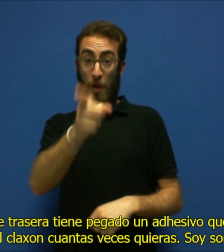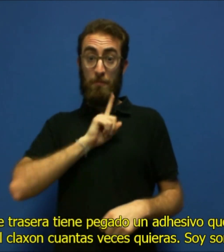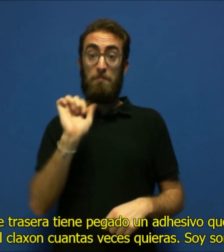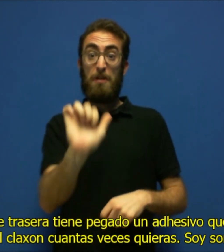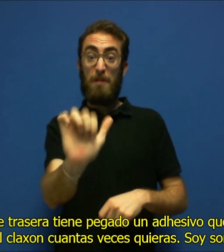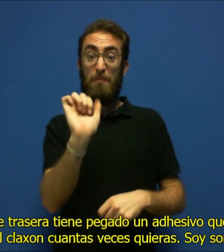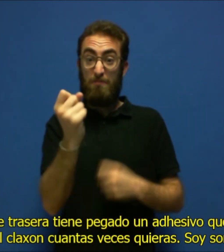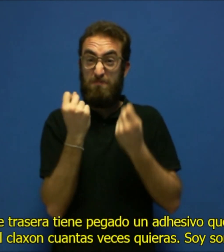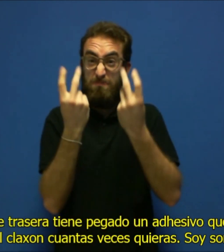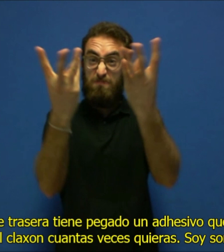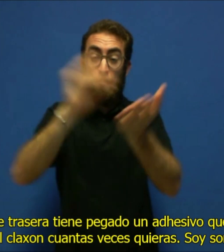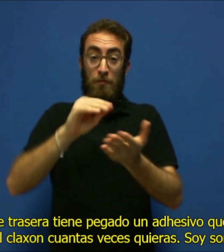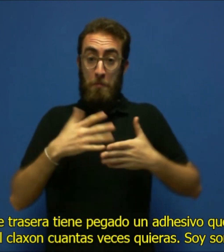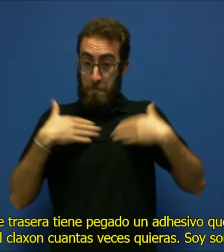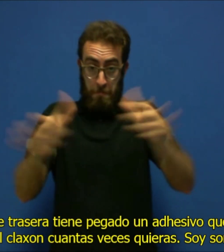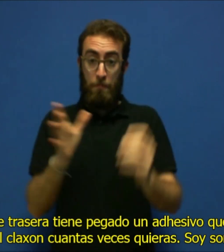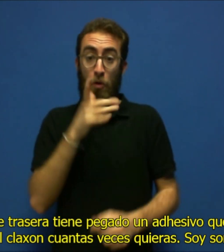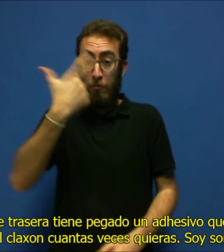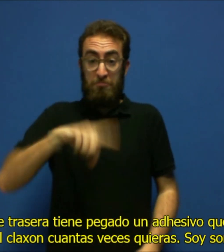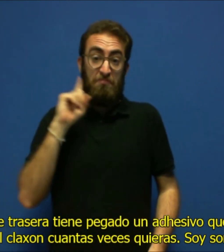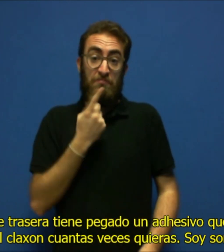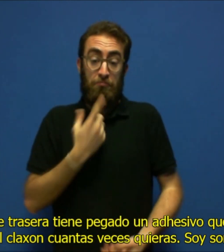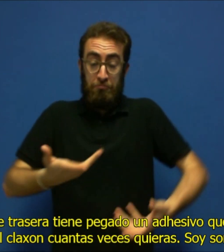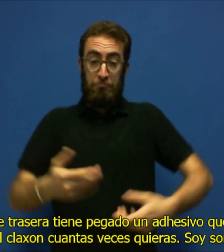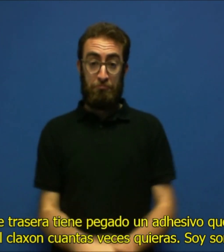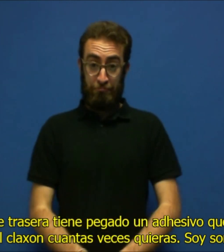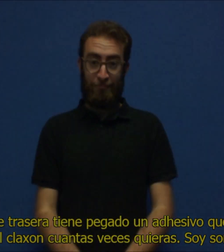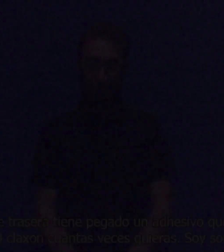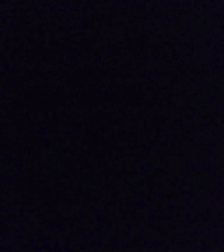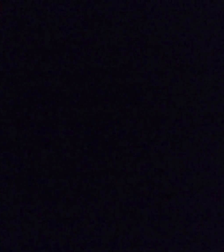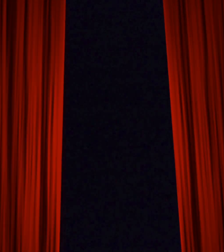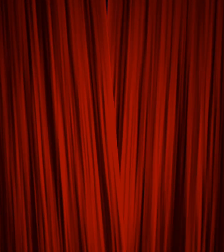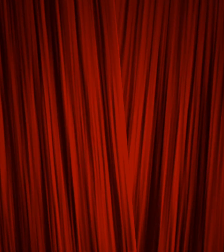tiene pegado un adhesivo que dice toca el claxon cuantas veces quieras soy short